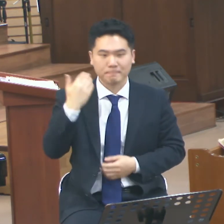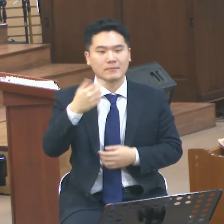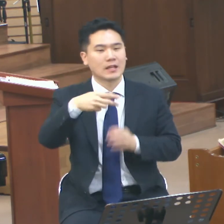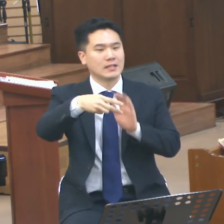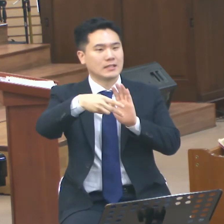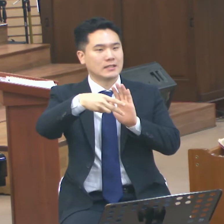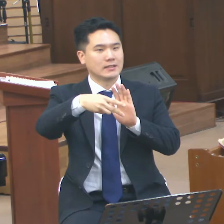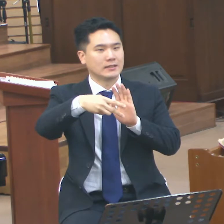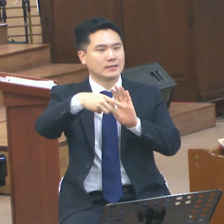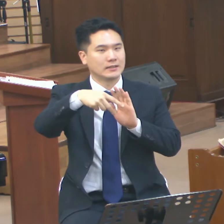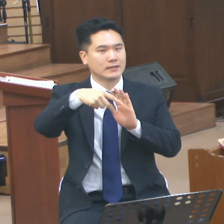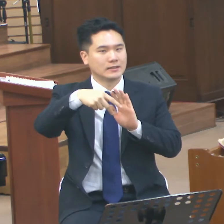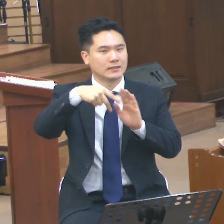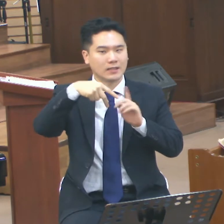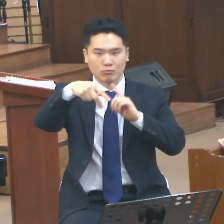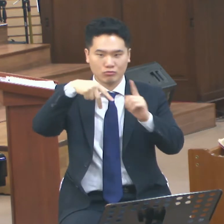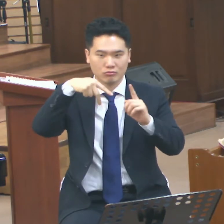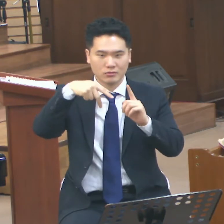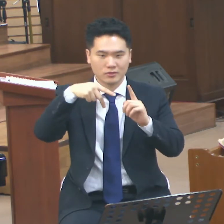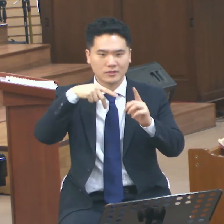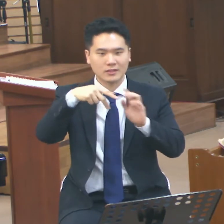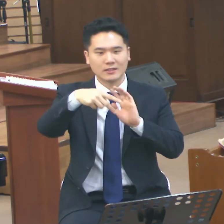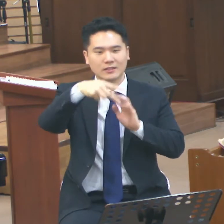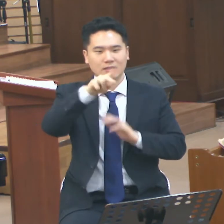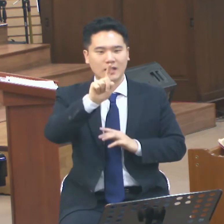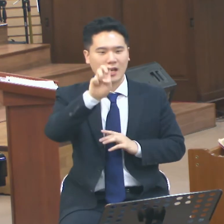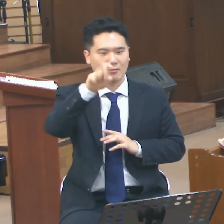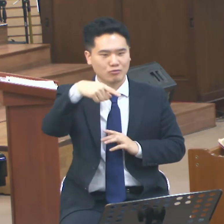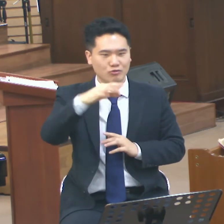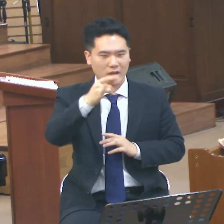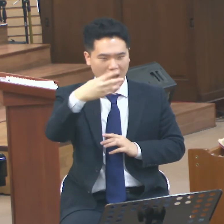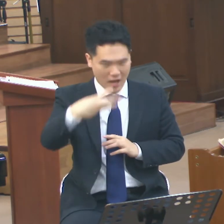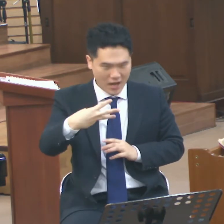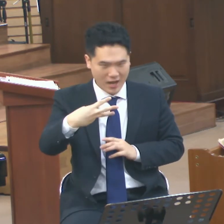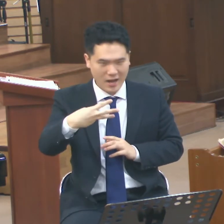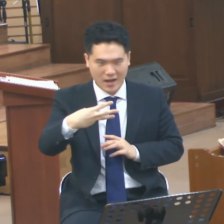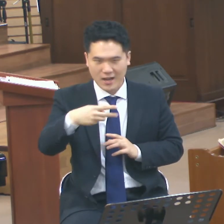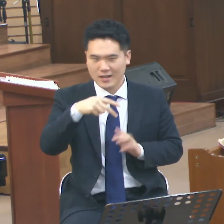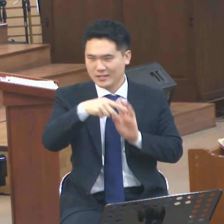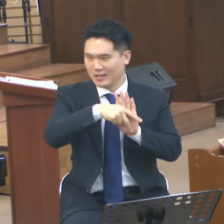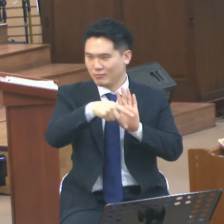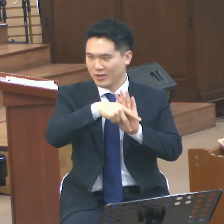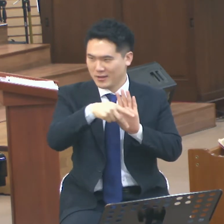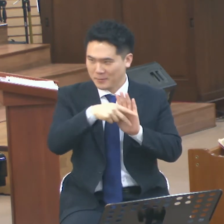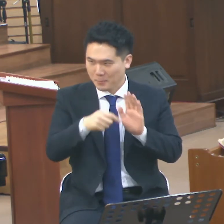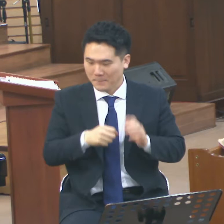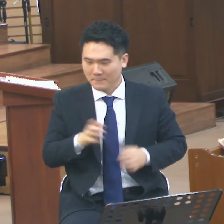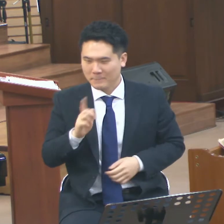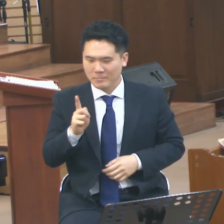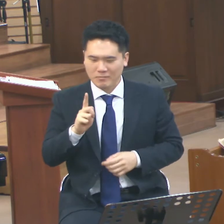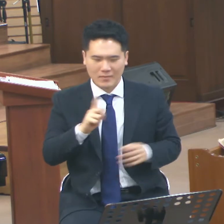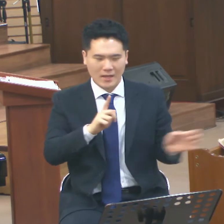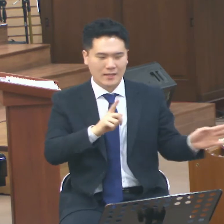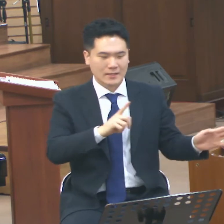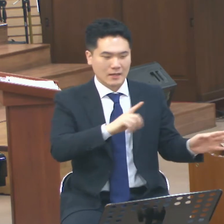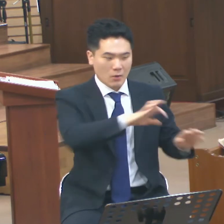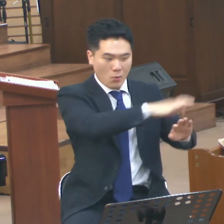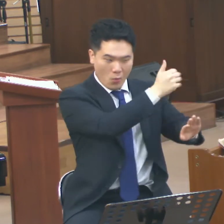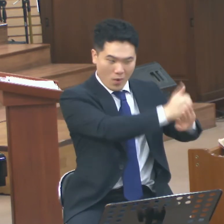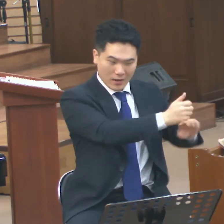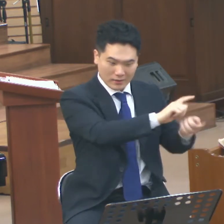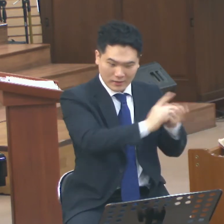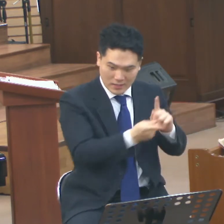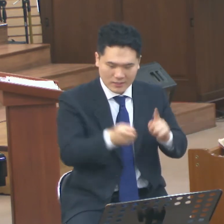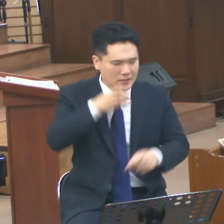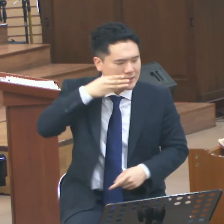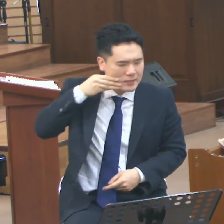받고 베들레헴으로 내려갔습니다. 이세 아들들 중에 기름 부을 자가 있다. 사울왕 대신에 기름 부을 자가 있다는 것이죠.